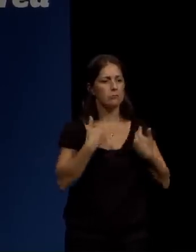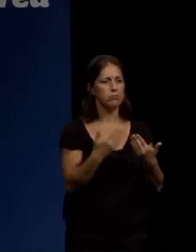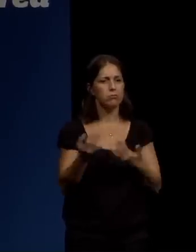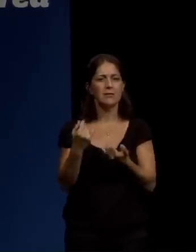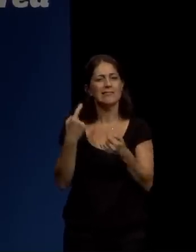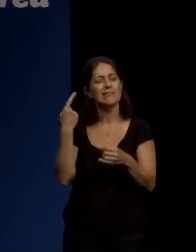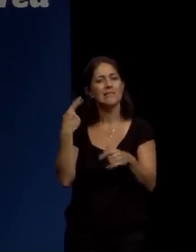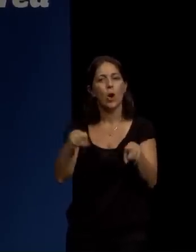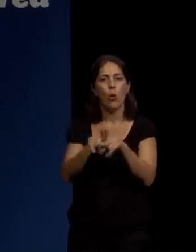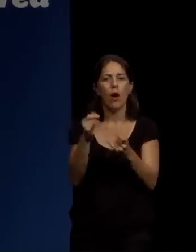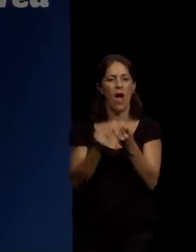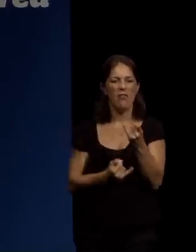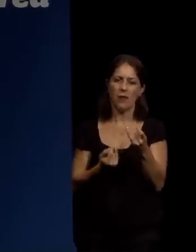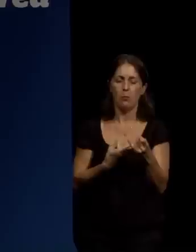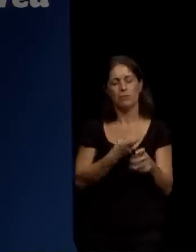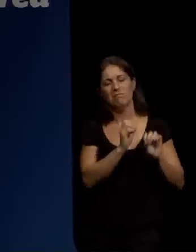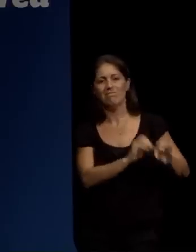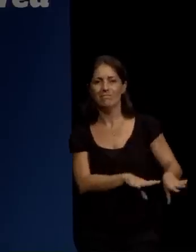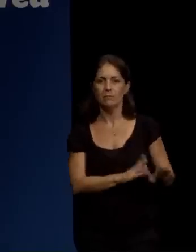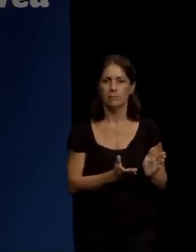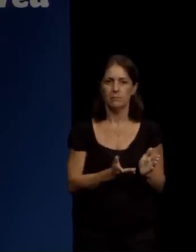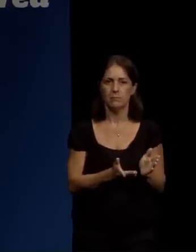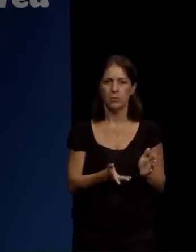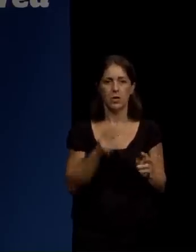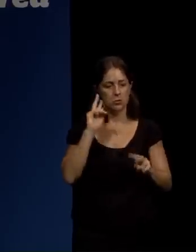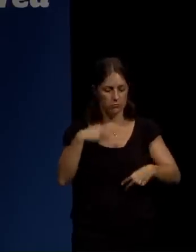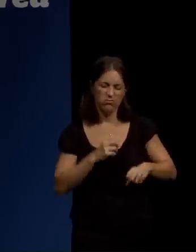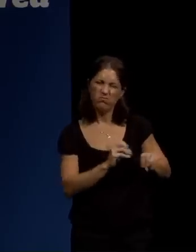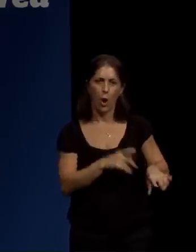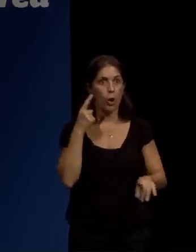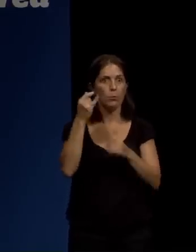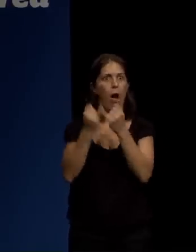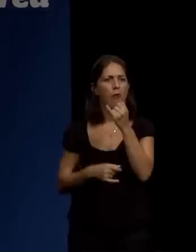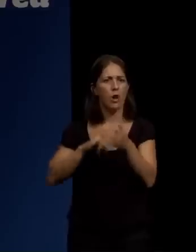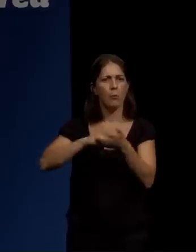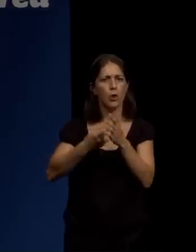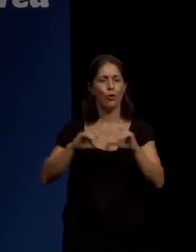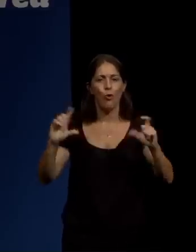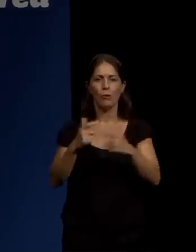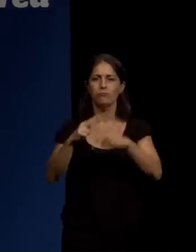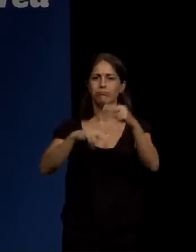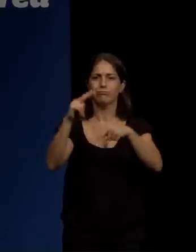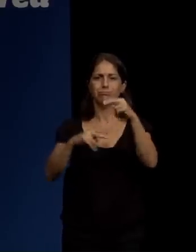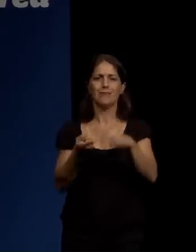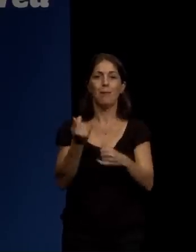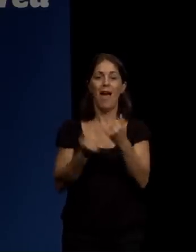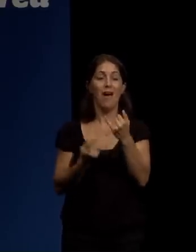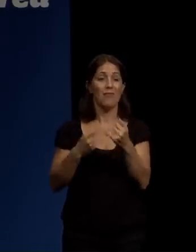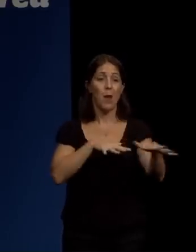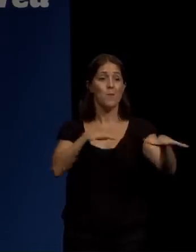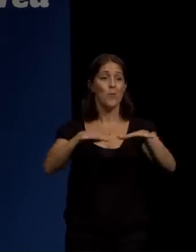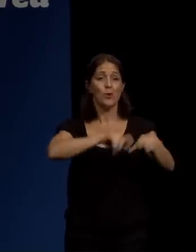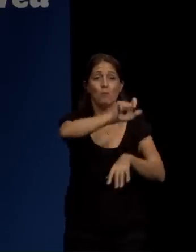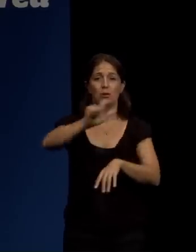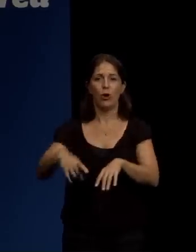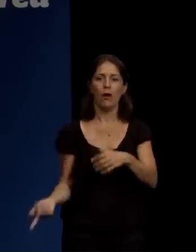renunciaron a unha pequena parte do que las eran para construir un proxecto colectivo, pola suma que o movemento ciudadanista